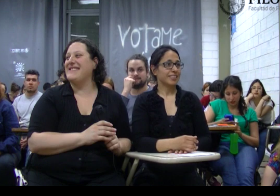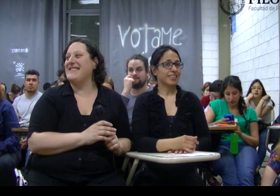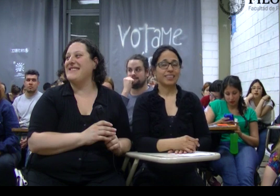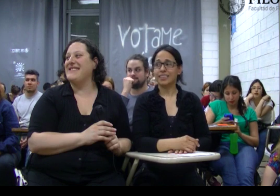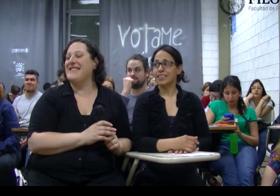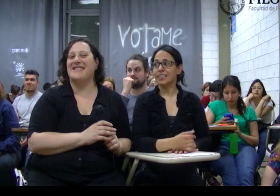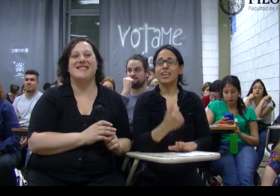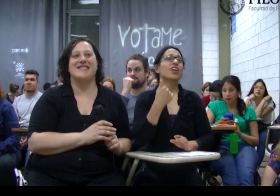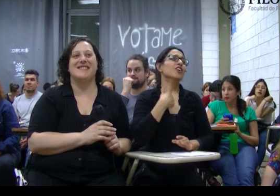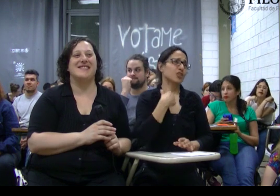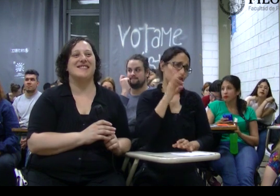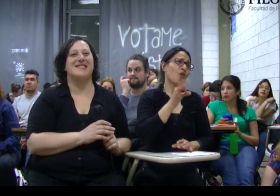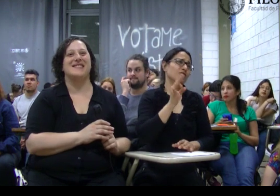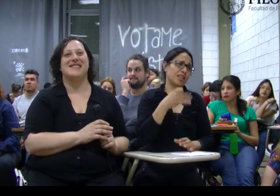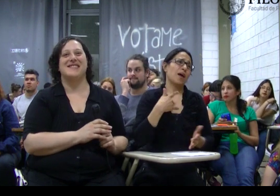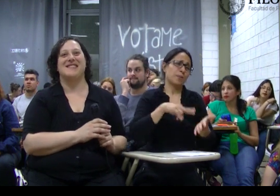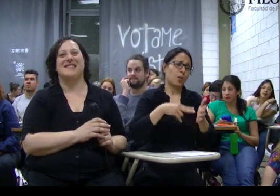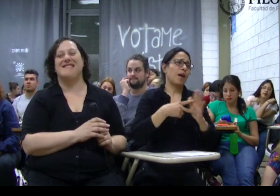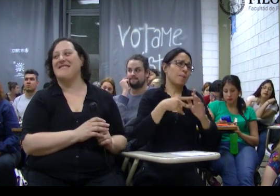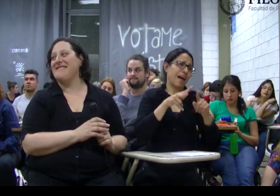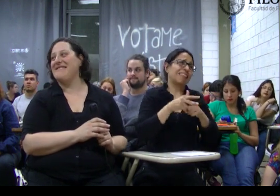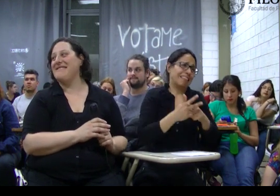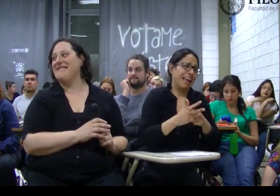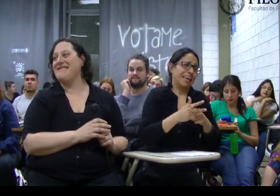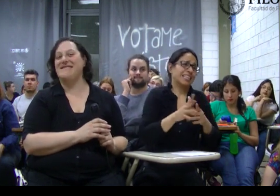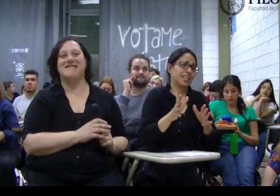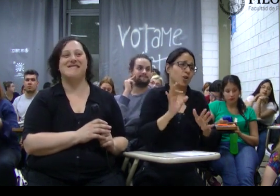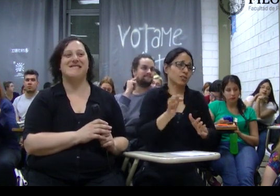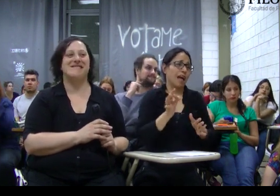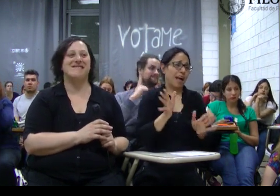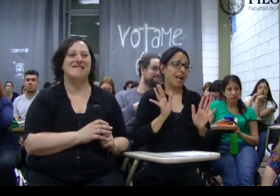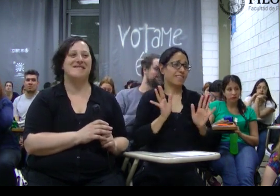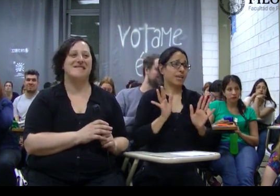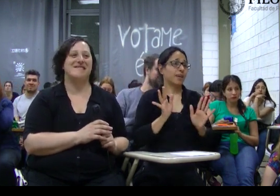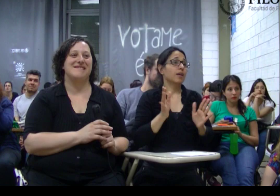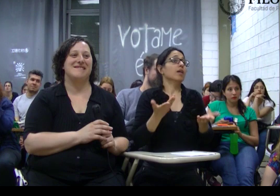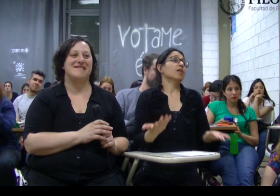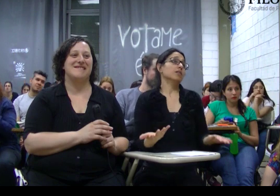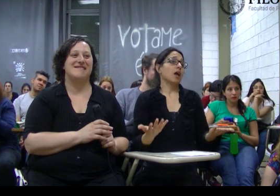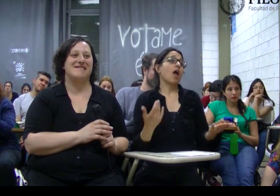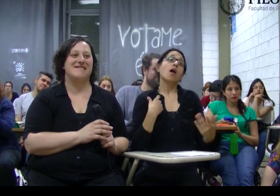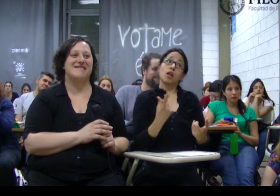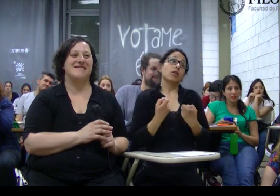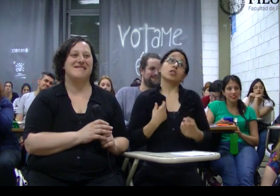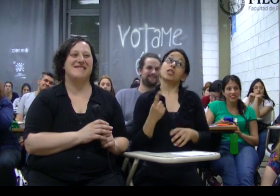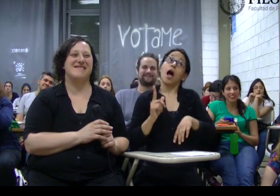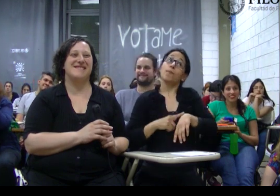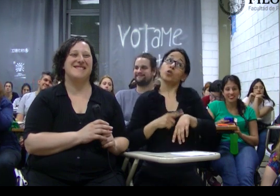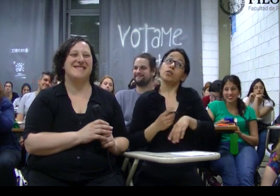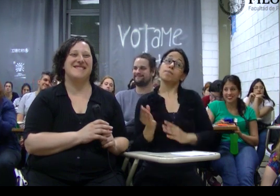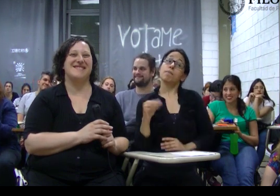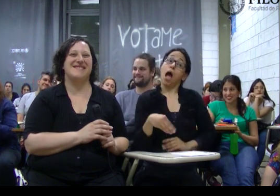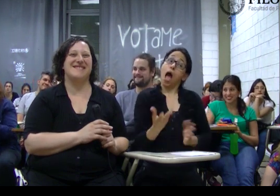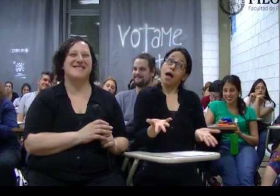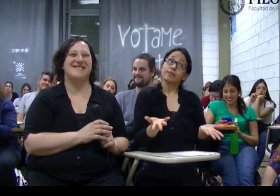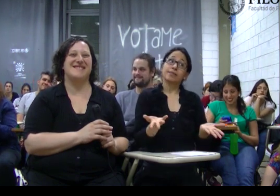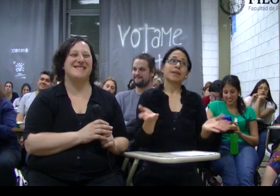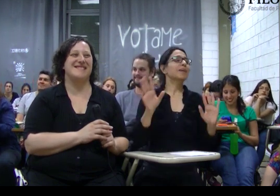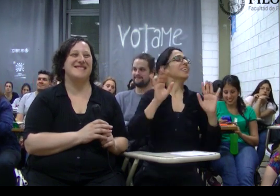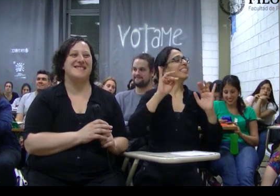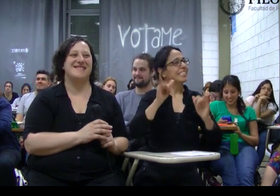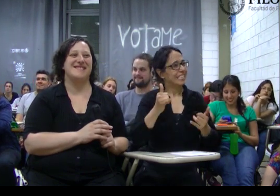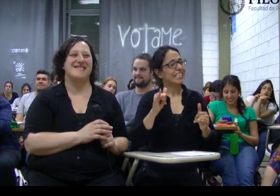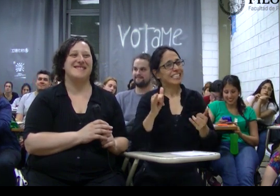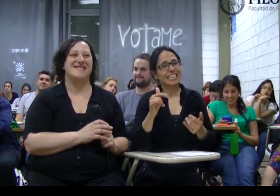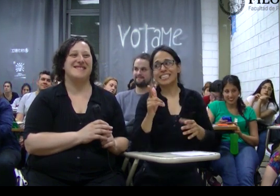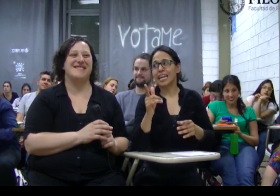Yo sé que tuvieron problemas técnicos, pero si tuvieran... ¿Por los problemas técnicos? No, que tenemos que tener un cachito. Vamos a ver, que tenemos más tiempo, como más tiempo, pero si